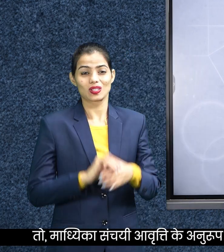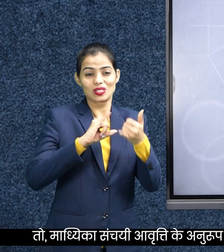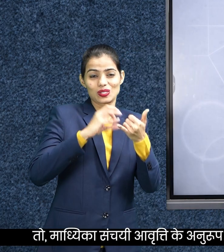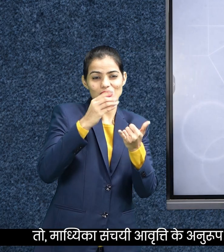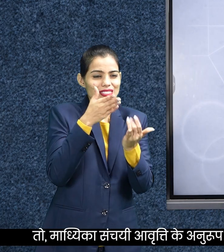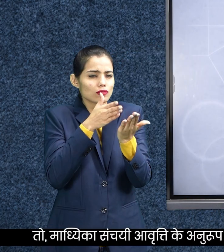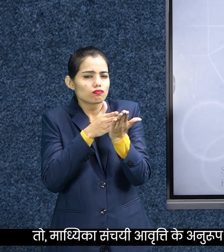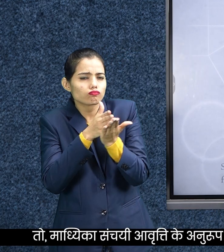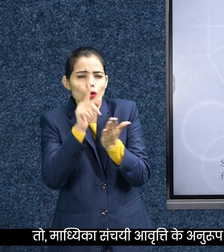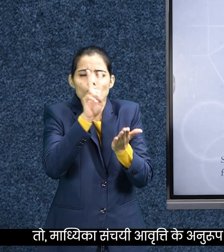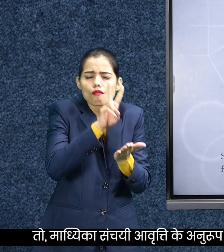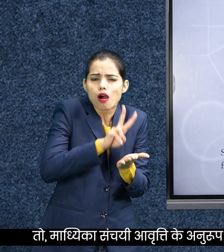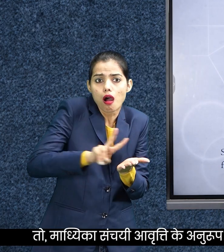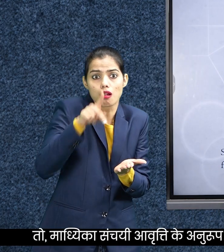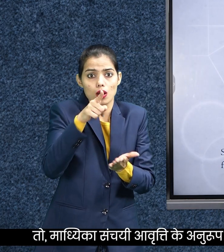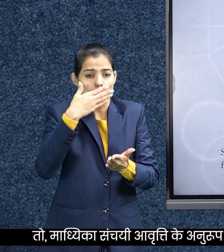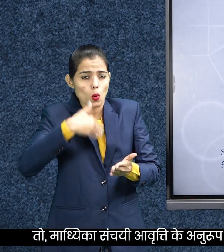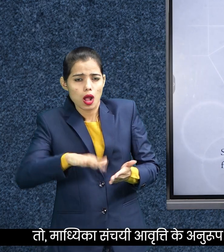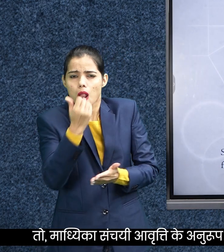तो माध्यिका संचयी आवृत्ति के